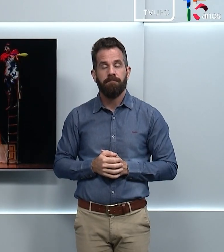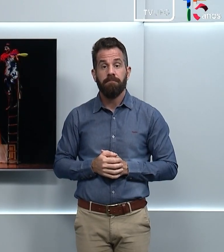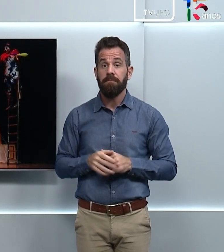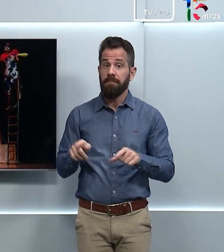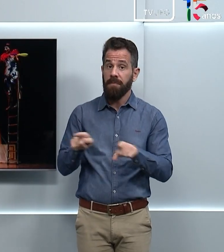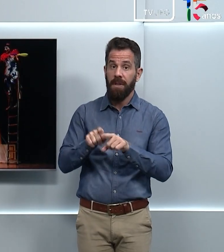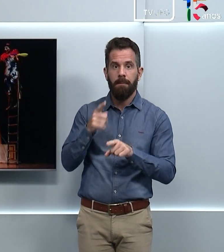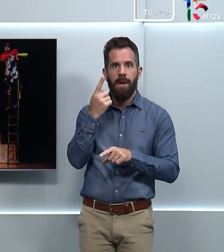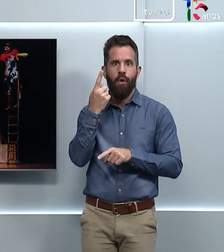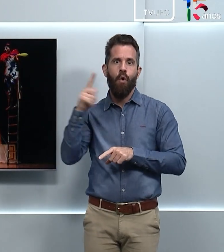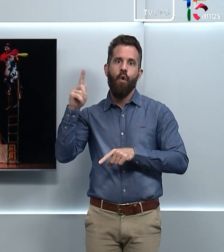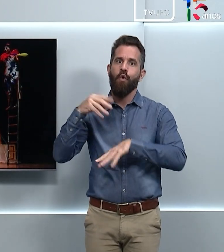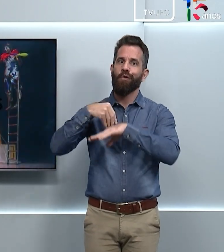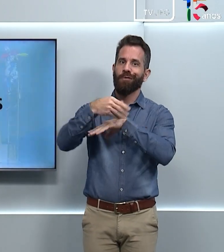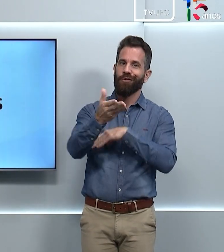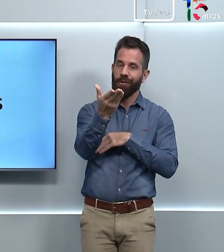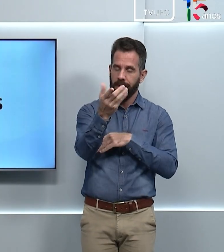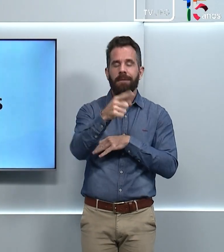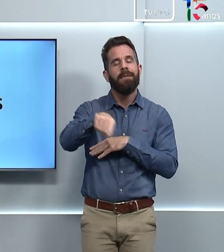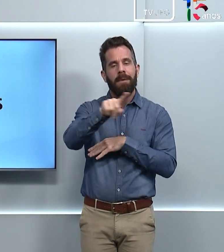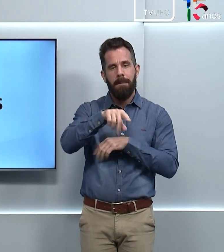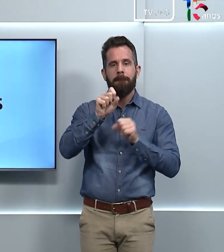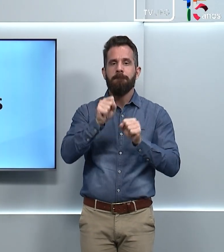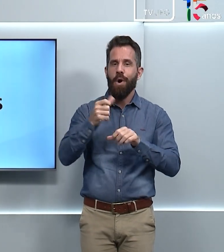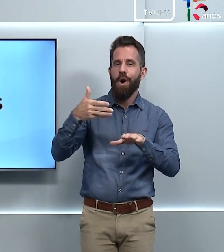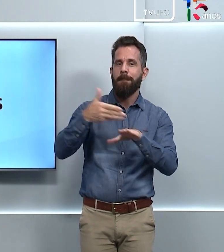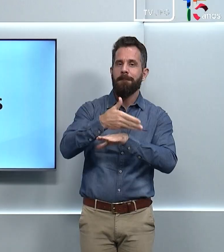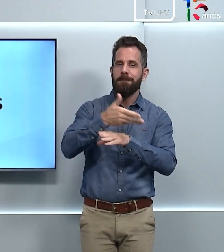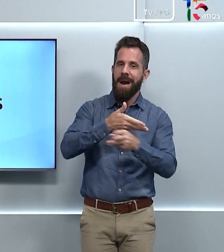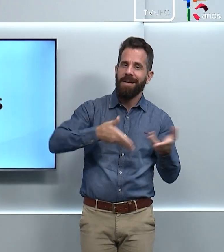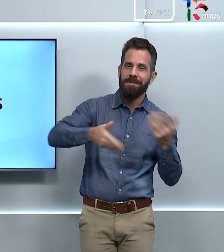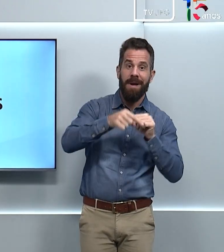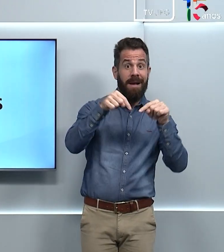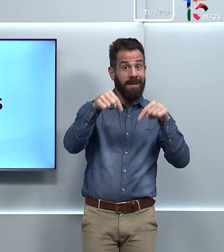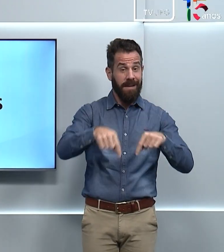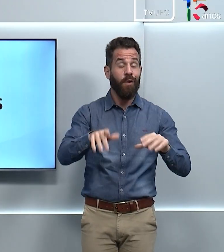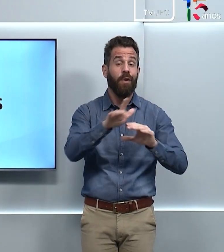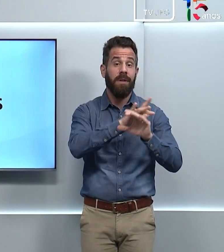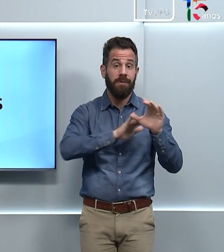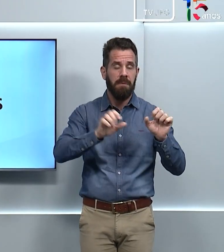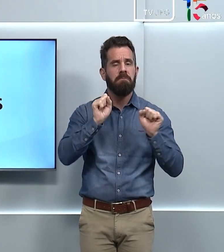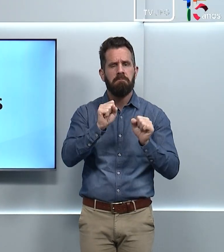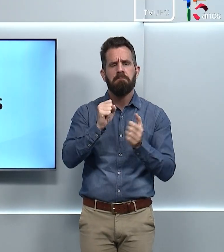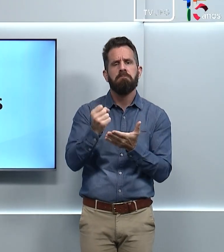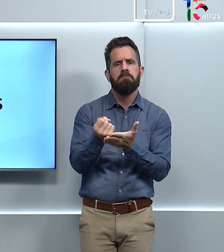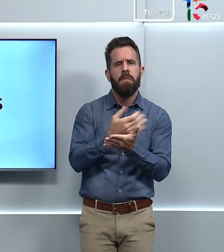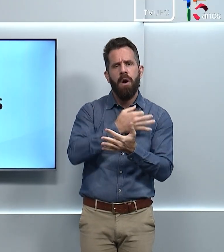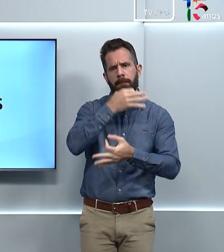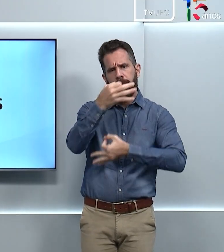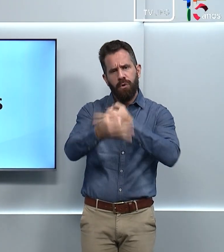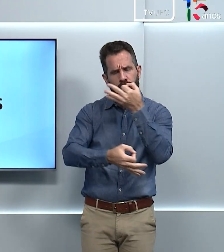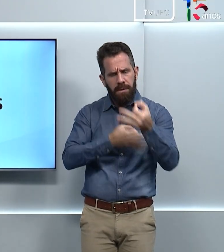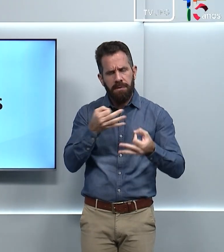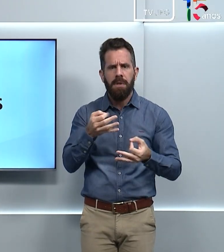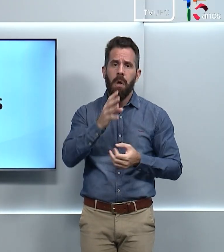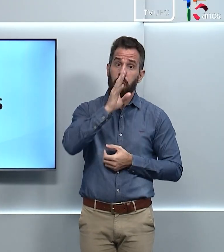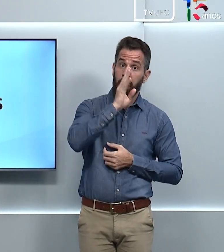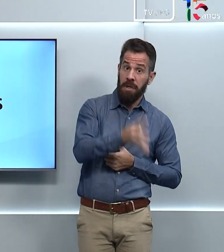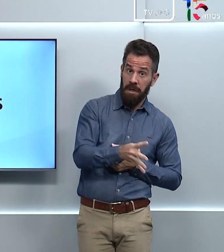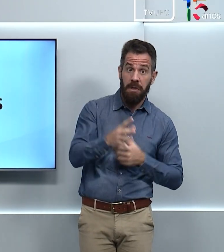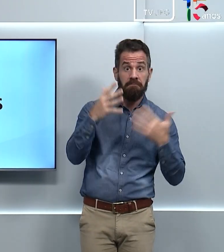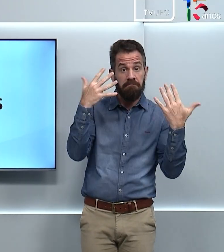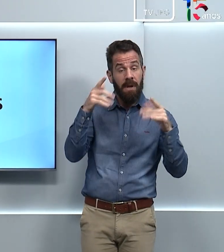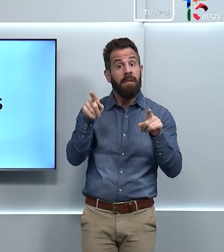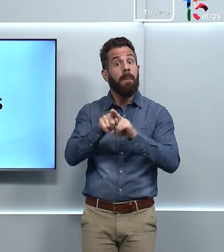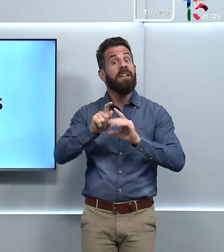Outra dica do Conexões é participar da produção do nosso conteúdo. Você pode mandar sua sugestão, sua crítica ou até mesmo o seu vídeo